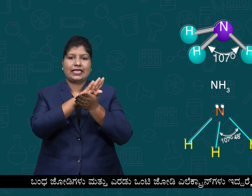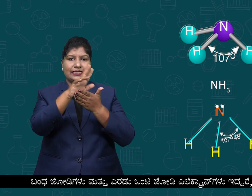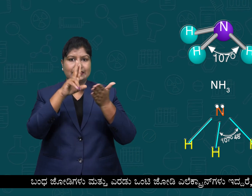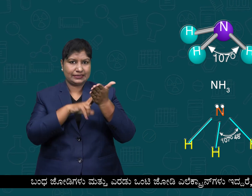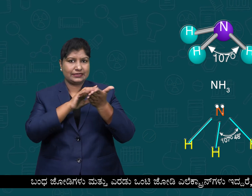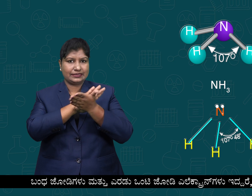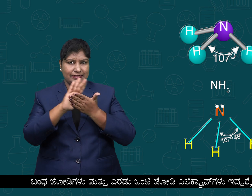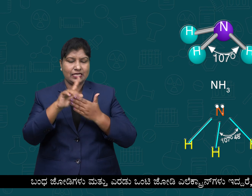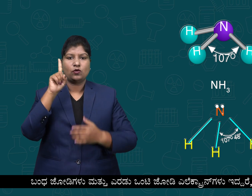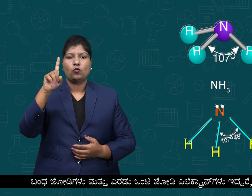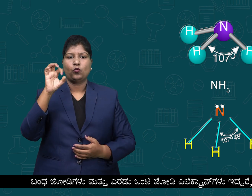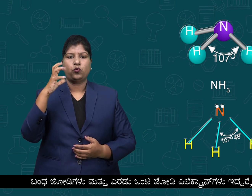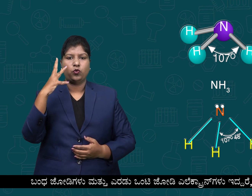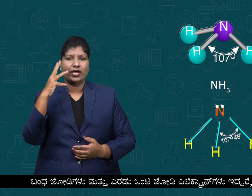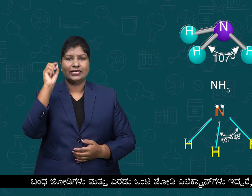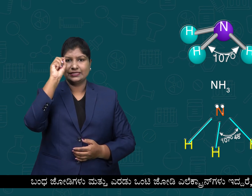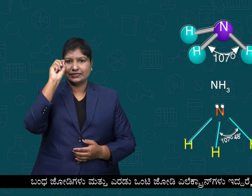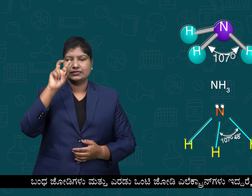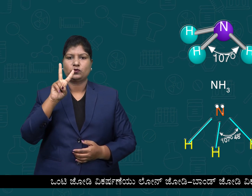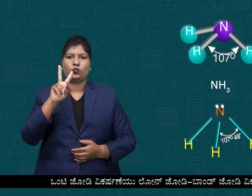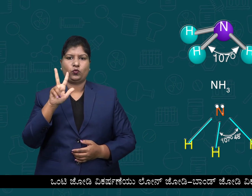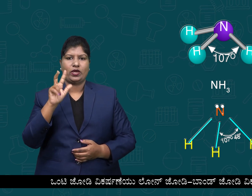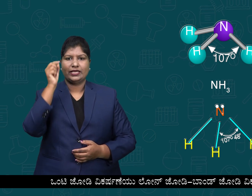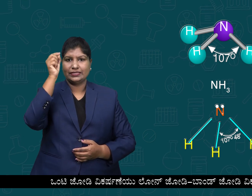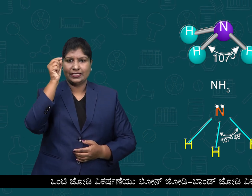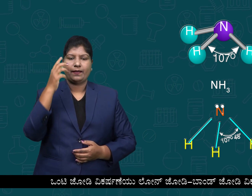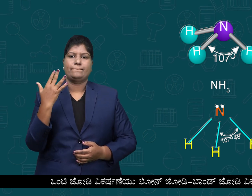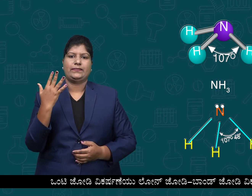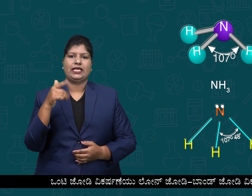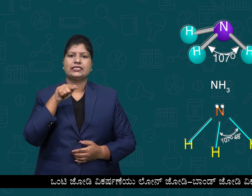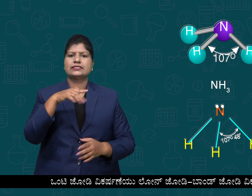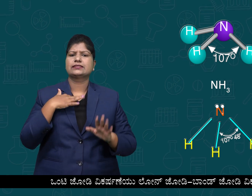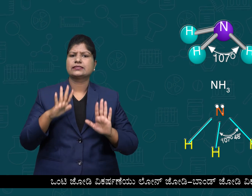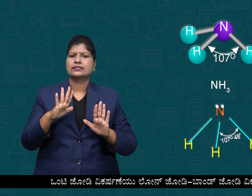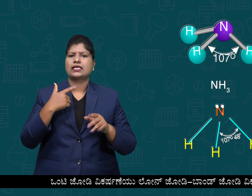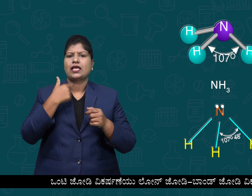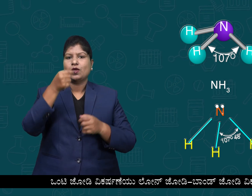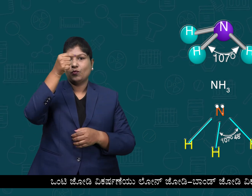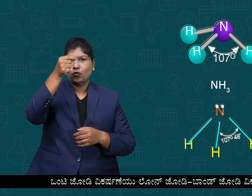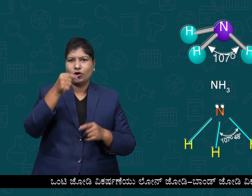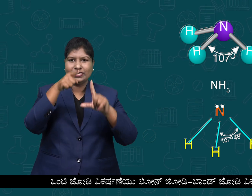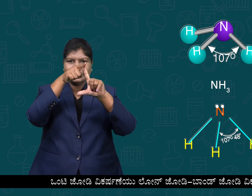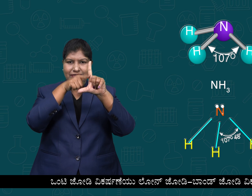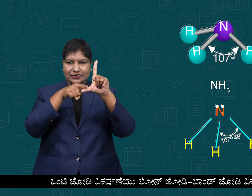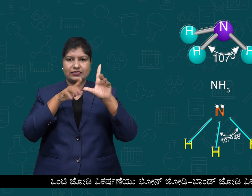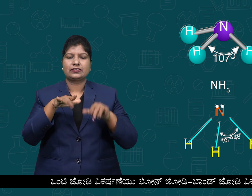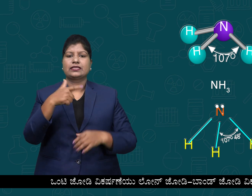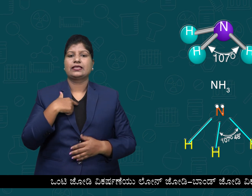ಜೋಡಿ ಎಲೆಕ್ಟ್ರಾನ್ಗಳು ಇದ್ದರೆ ಒಂಟಿ ಜೋಡಿ ವಿಕರ್ಷಣೆಯು ಲೋನ್ ಜೋಡಿ